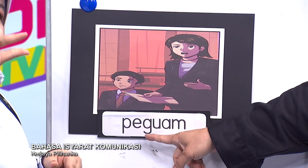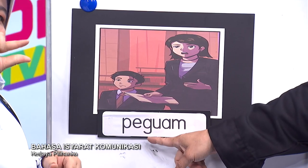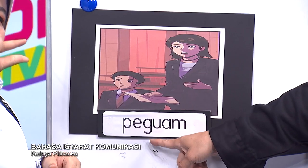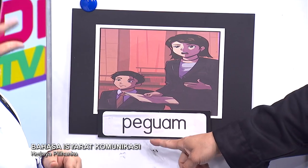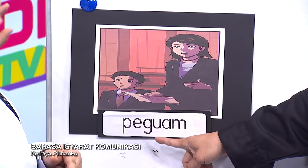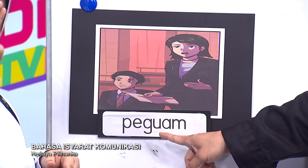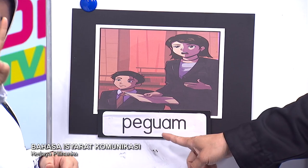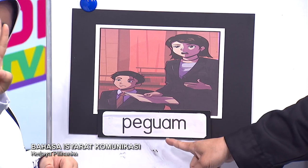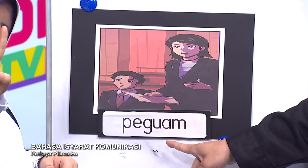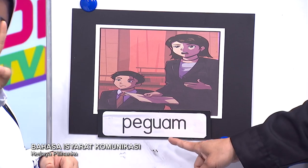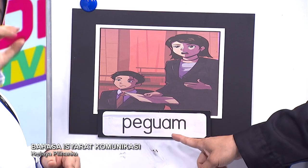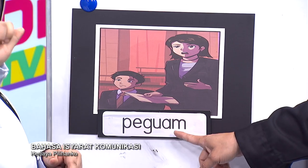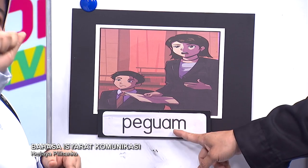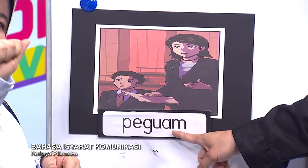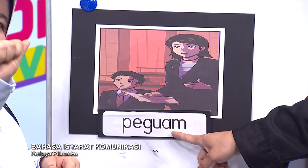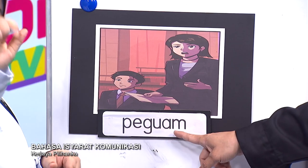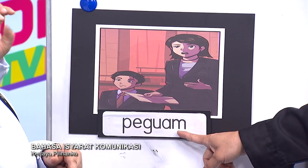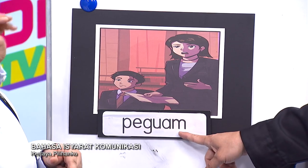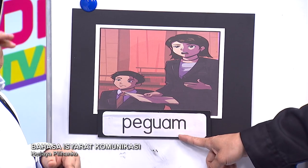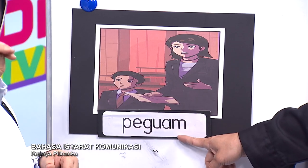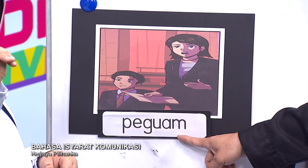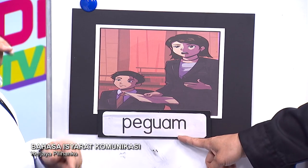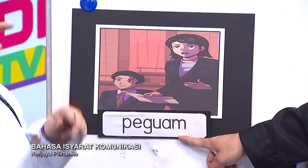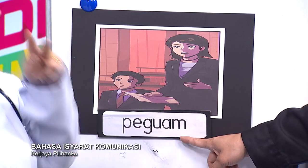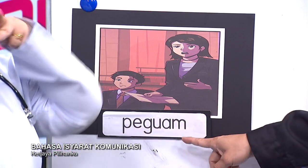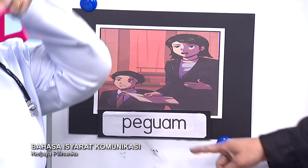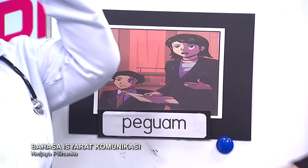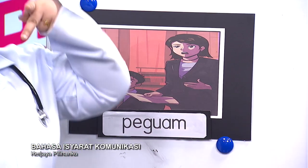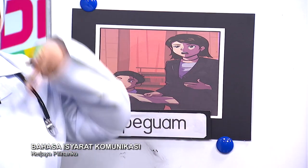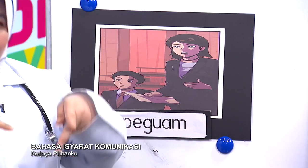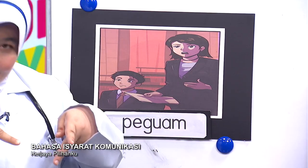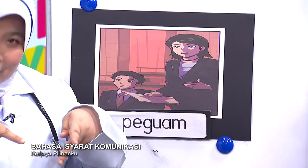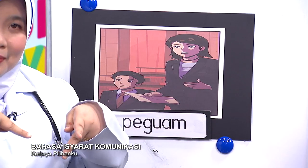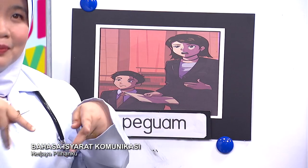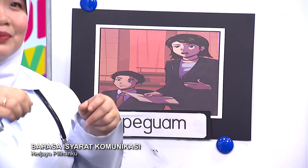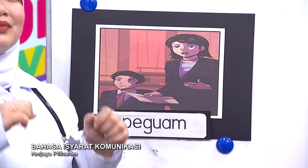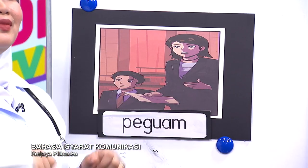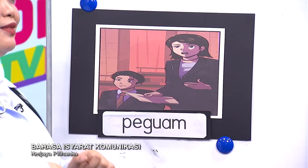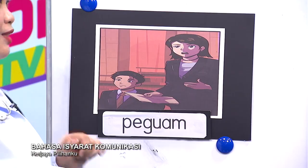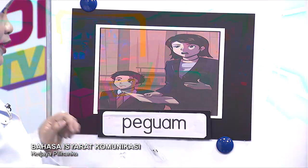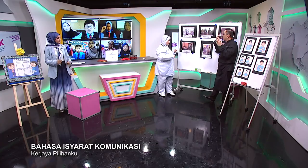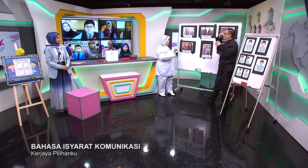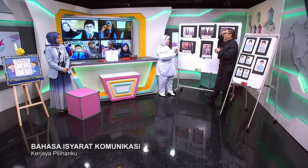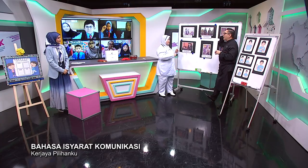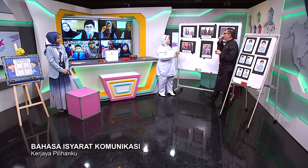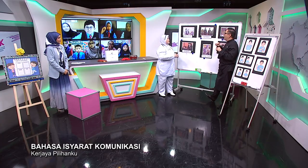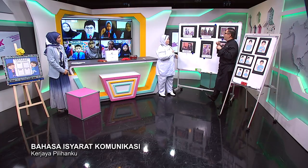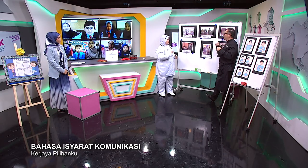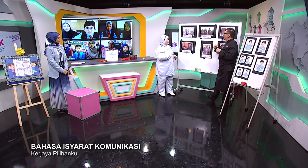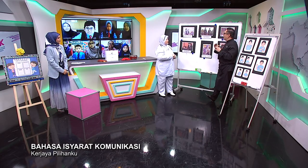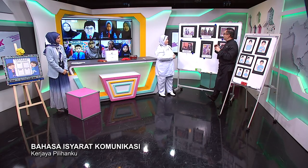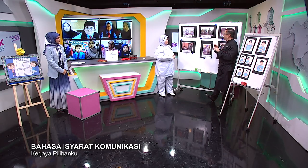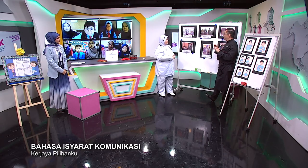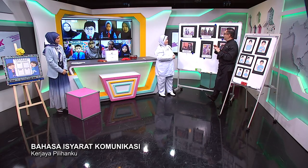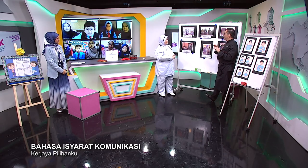G U A M. Peguam. Peguam. Okey. Cikgu Miza,